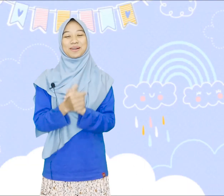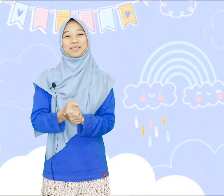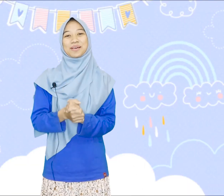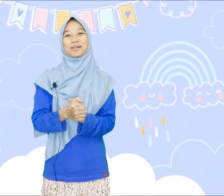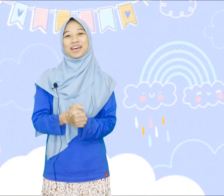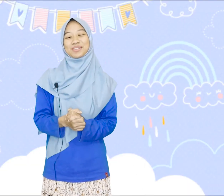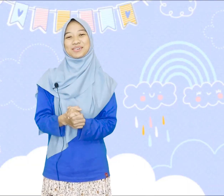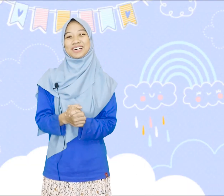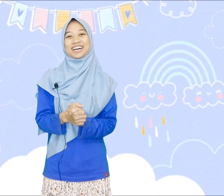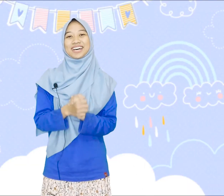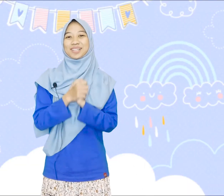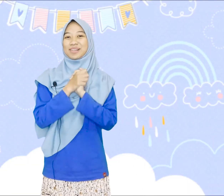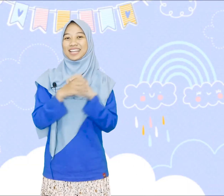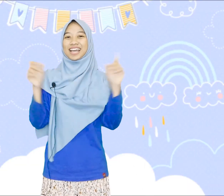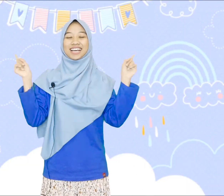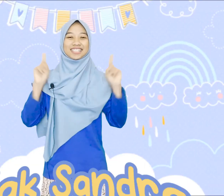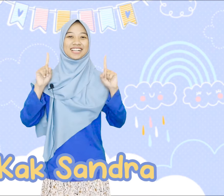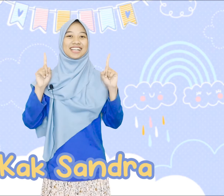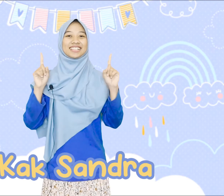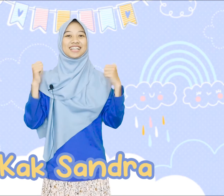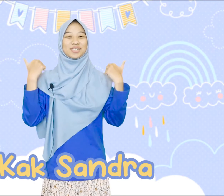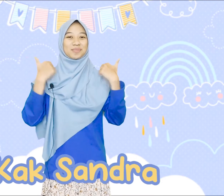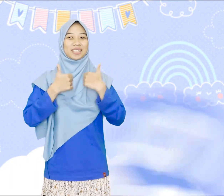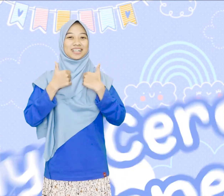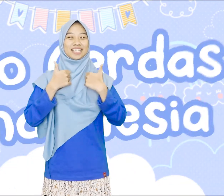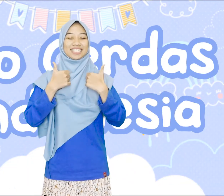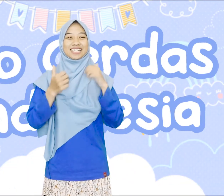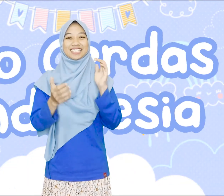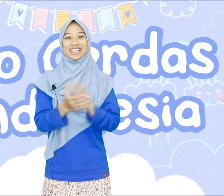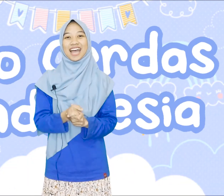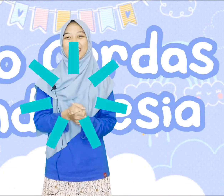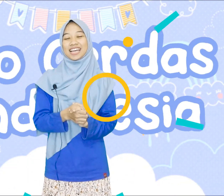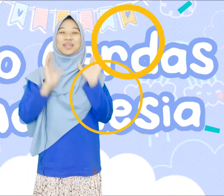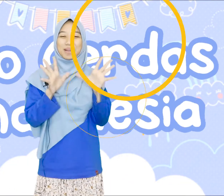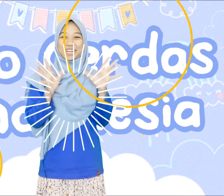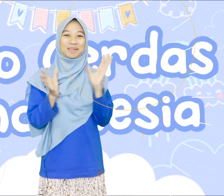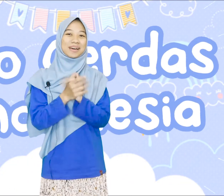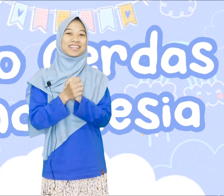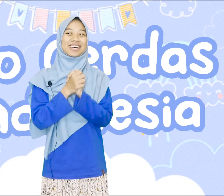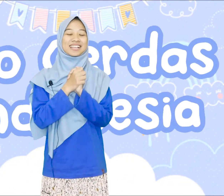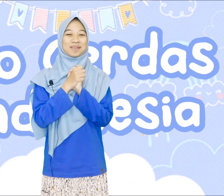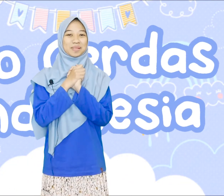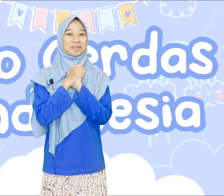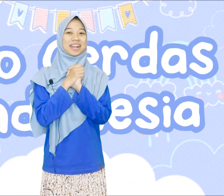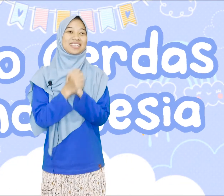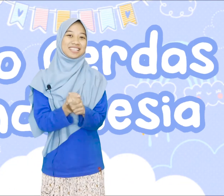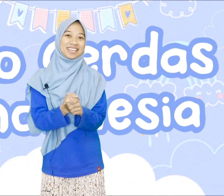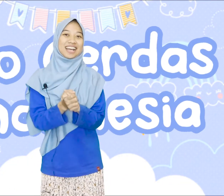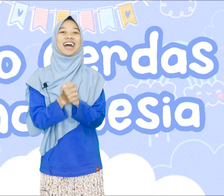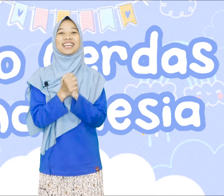Assalamualaikum warahmatullahi wabarakatuh. Ketemu lagi dengan Kak Sandra di channel YouTube Echerness Indonesia. Gimana nih kabarnya sahabat-sahabat Giraci? Nah, kali ini